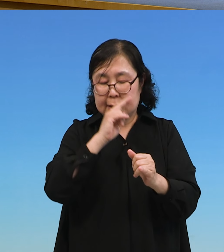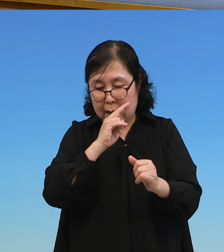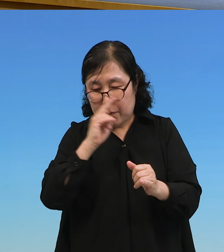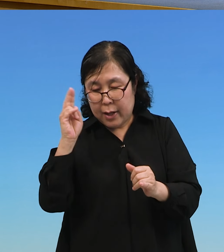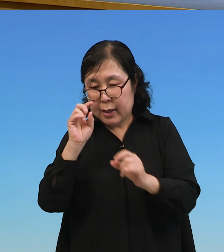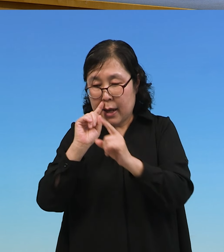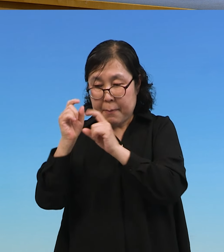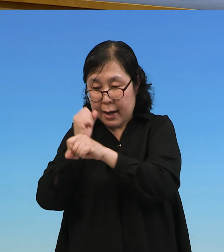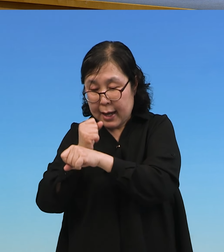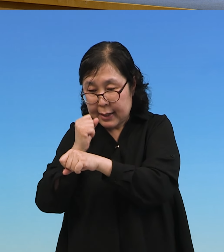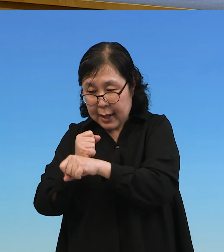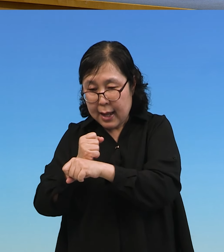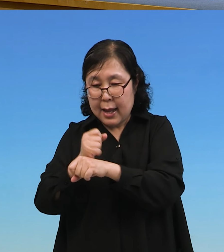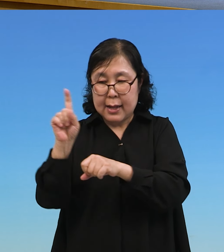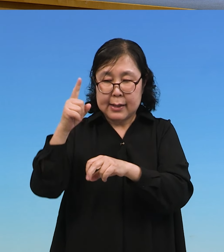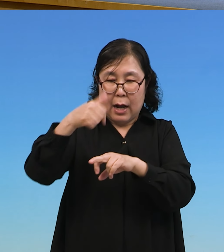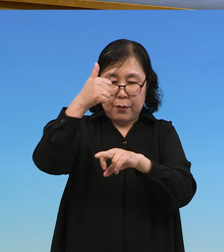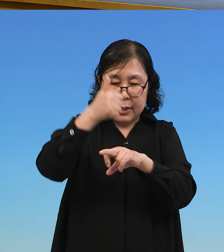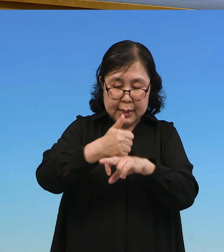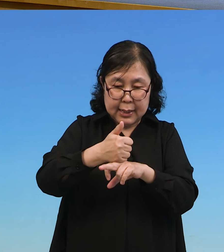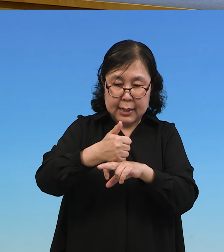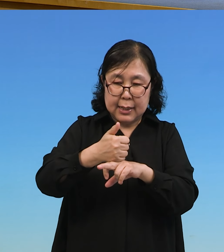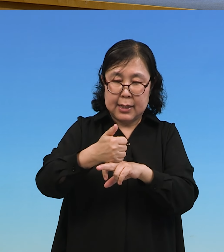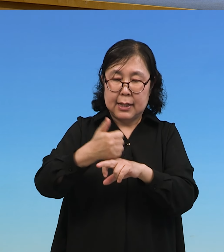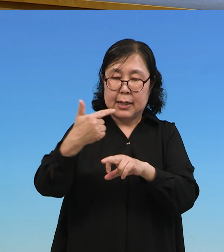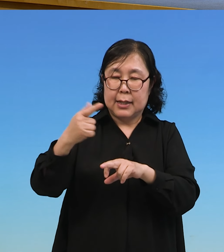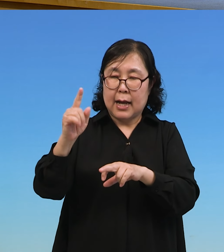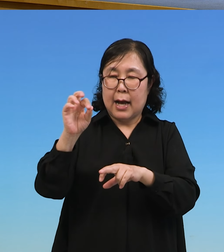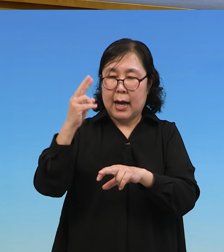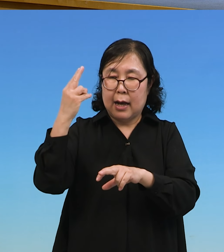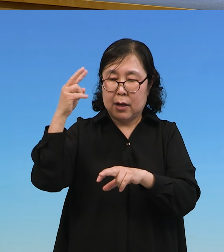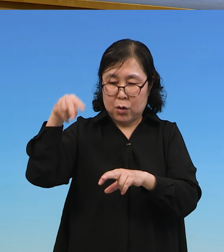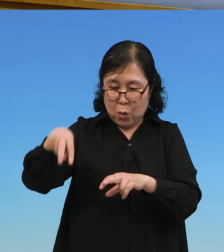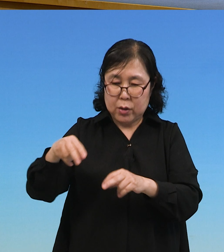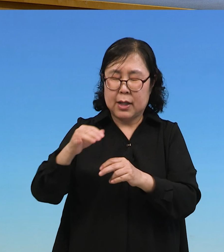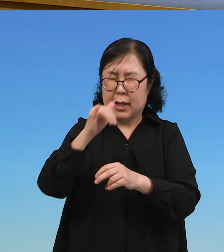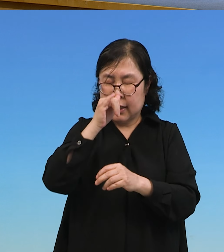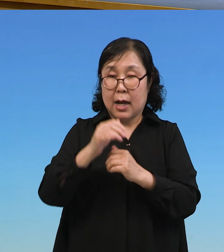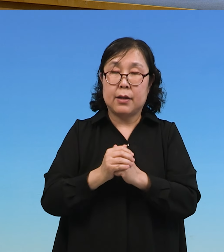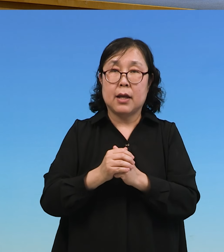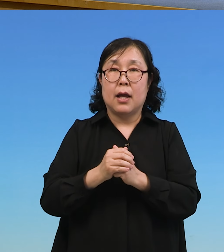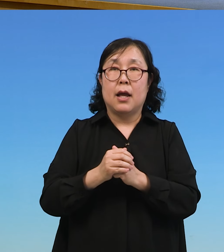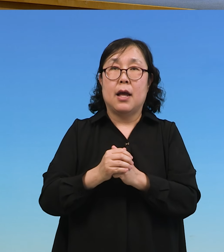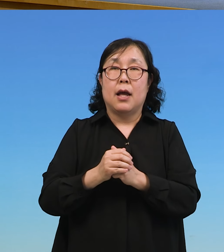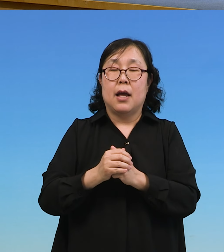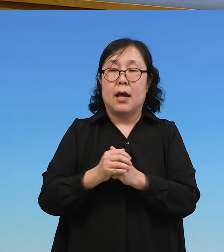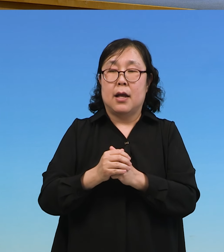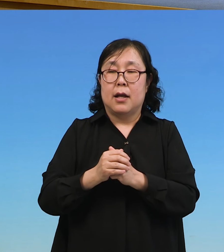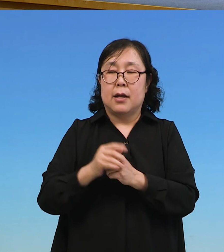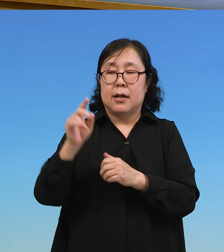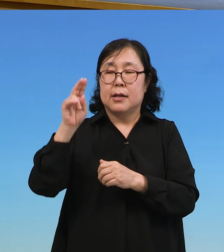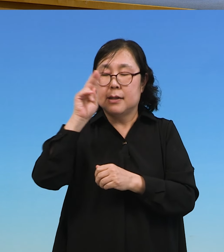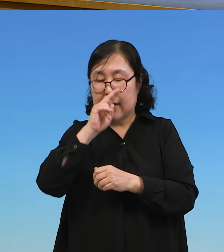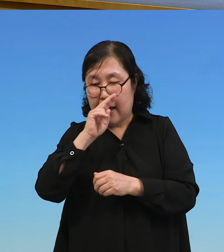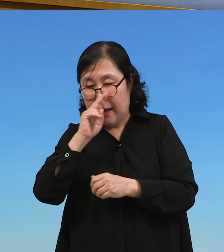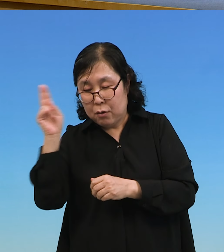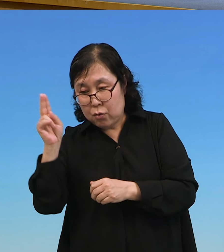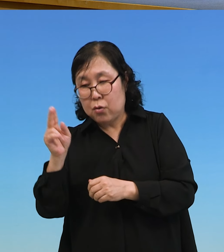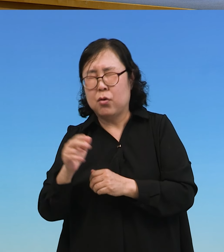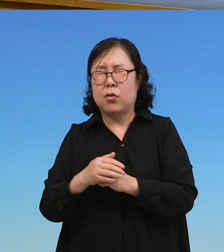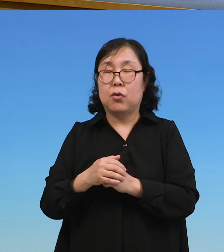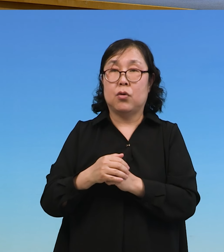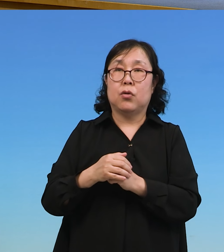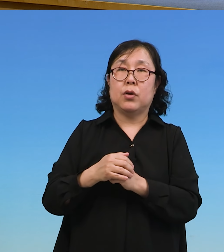이르되 다윗이 라마나요에 있더이다 하매 사울이 다윗을 잡으러 전령들을 보냈더니 그들이